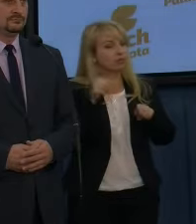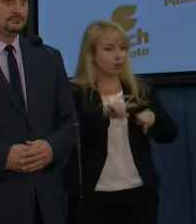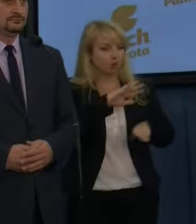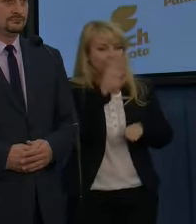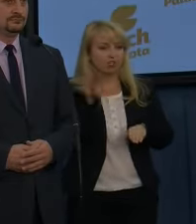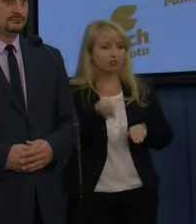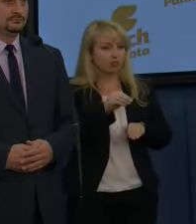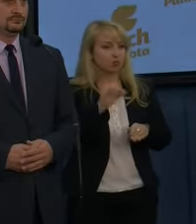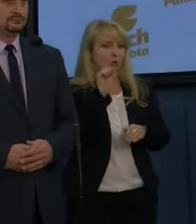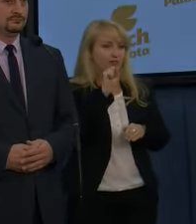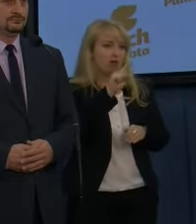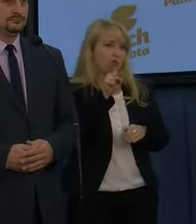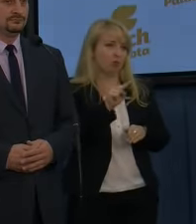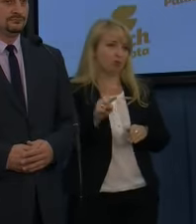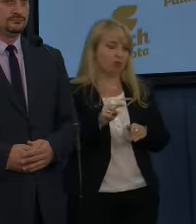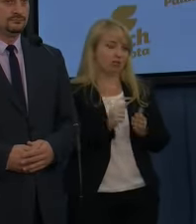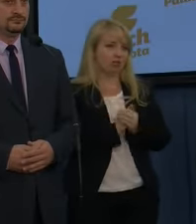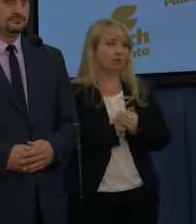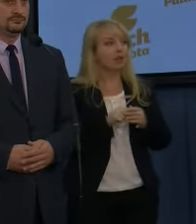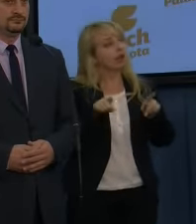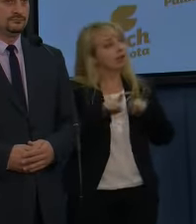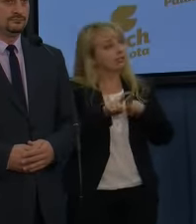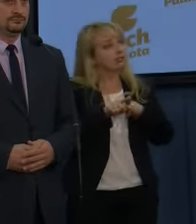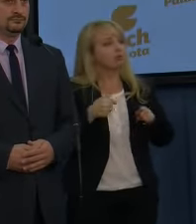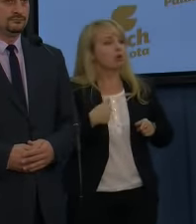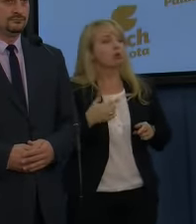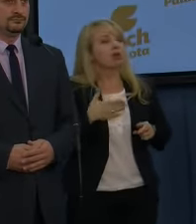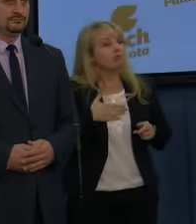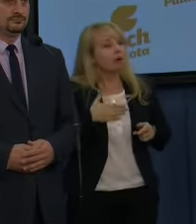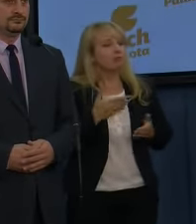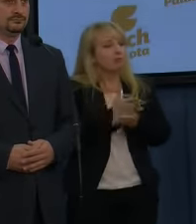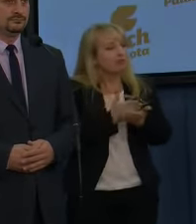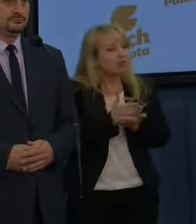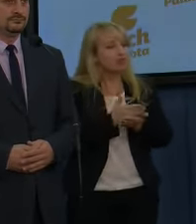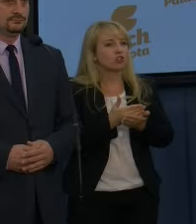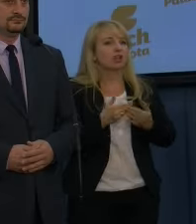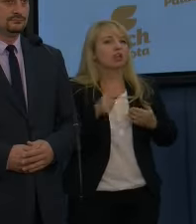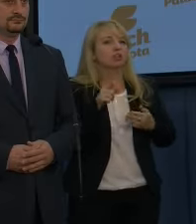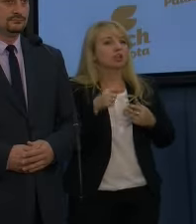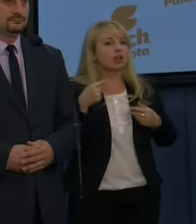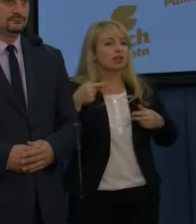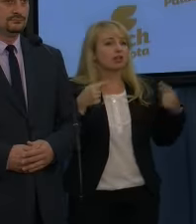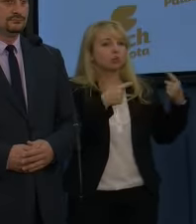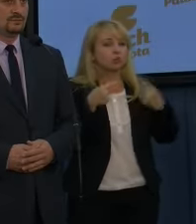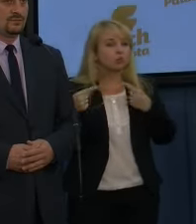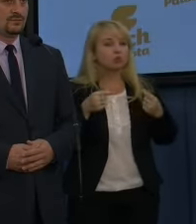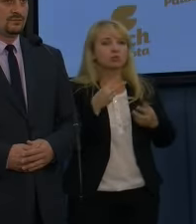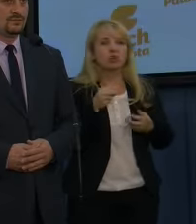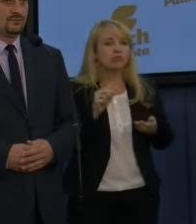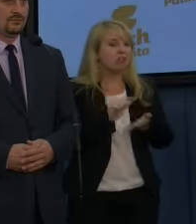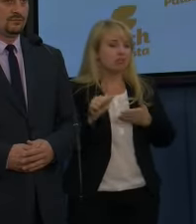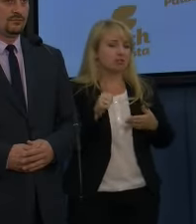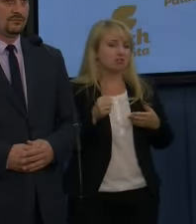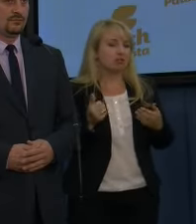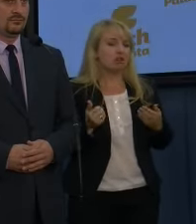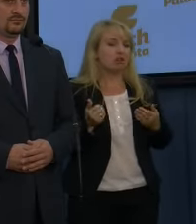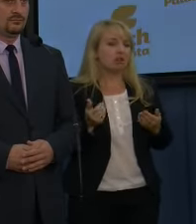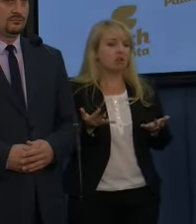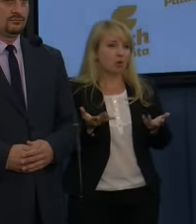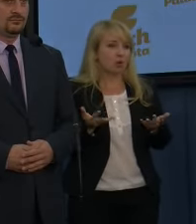zaleceń. I wreszcie ja mam nadzieję, że ta dyskusja, wiem, że nie będzie łatwa,